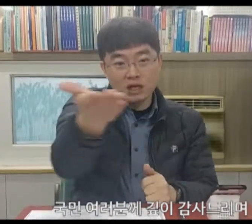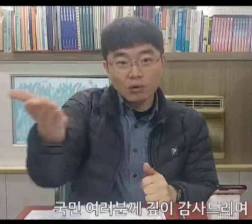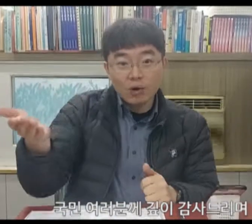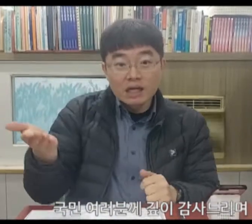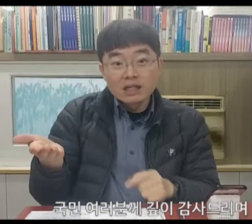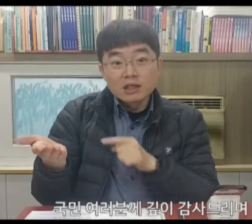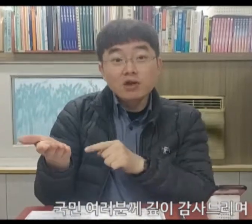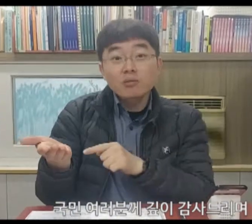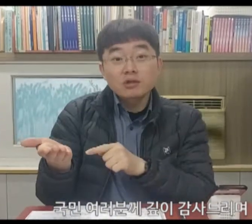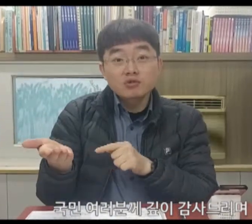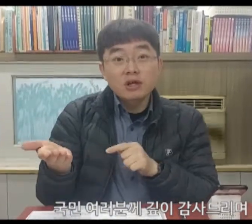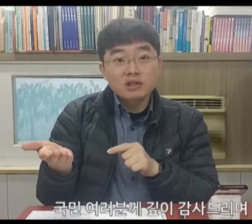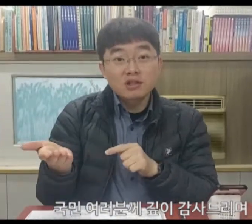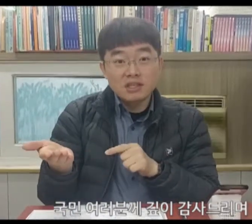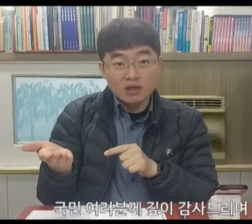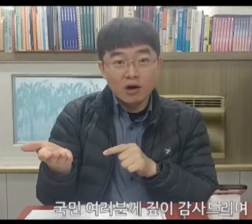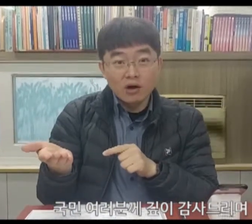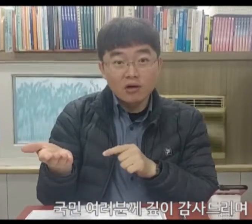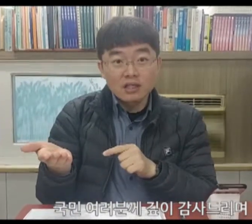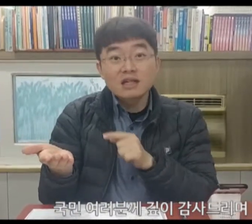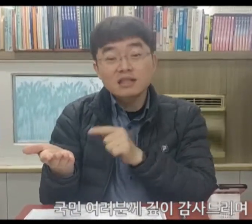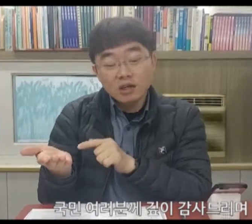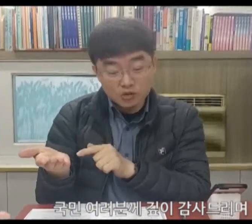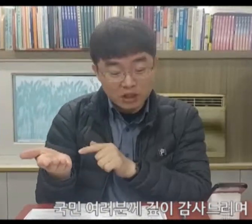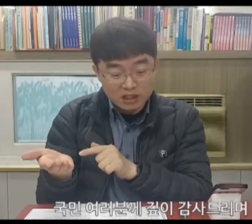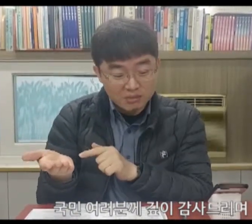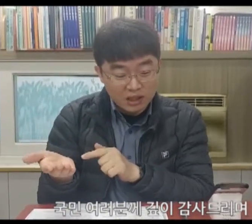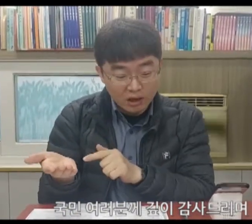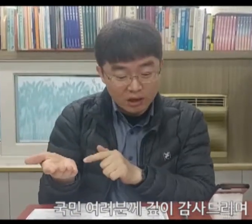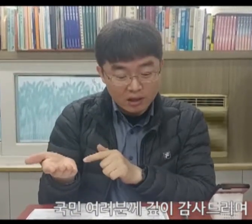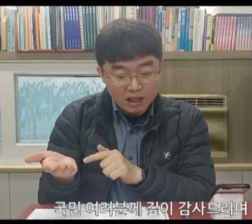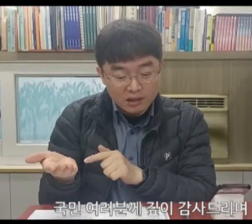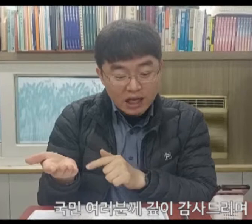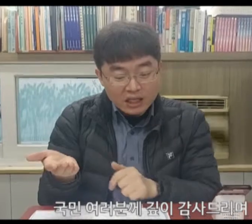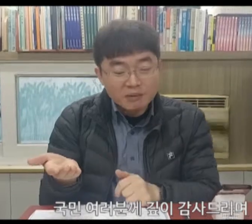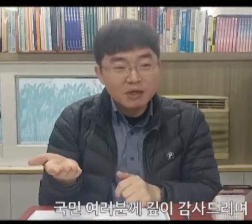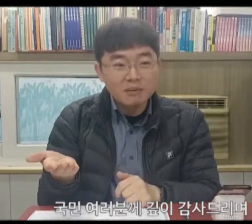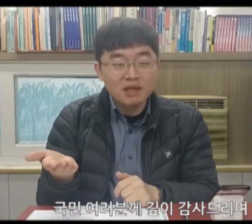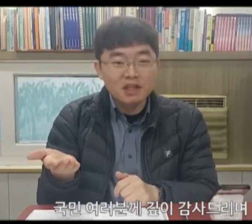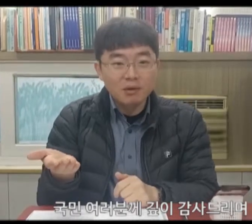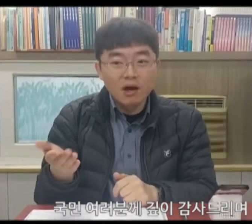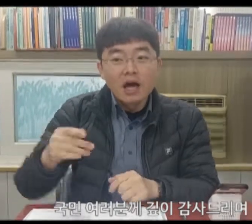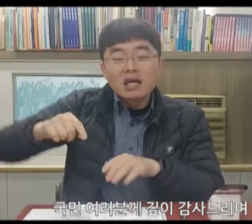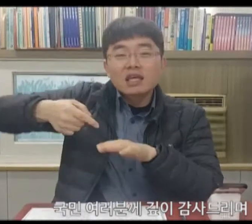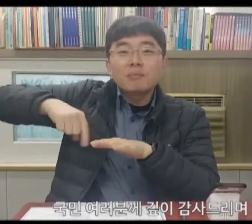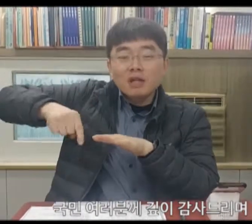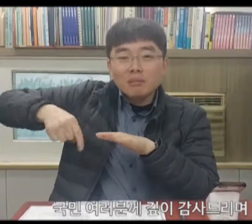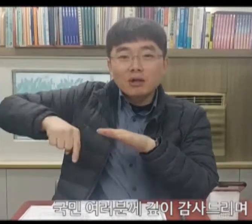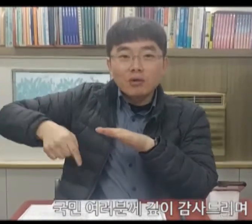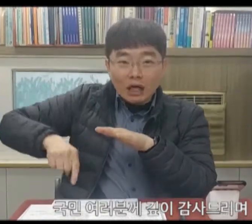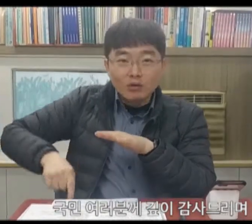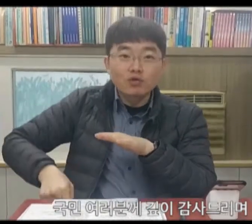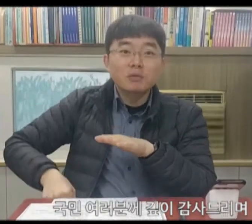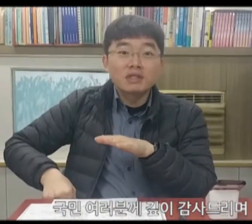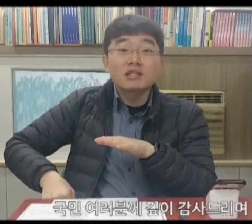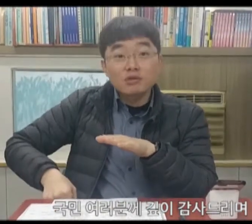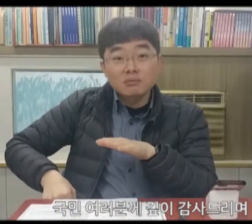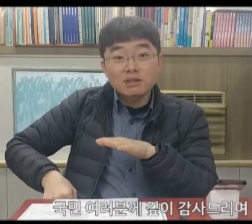여러분하고 여러분은 수화를 천천히 쓰죠. 이걸 살려준다는 의미예요. 그래서 깊이 감사드리며 깊이란 말도 간혹 요즘에 쓰기도